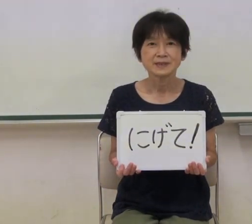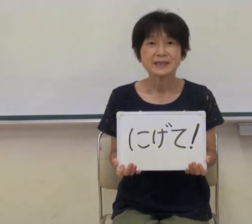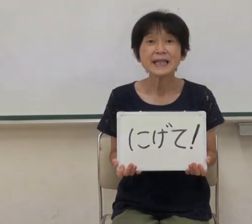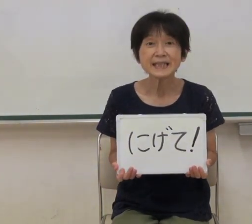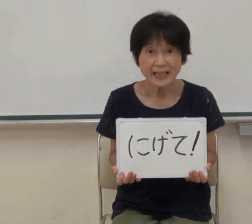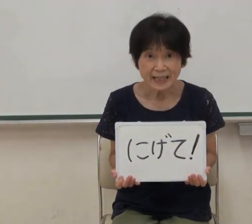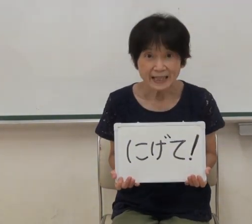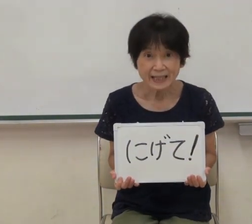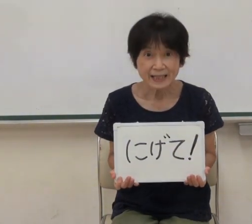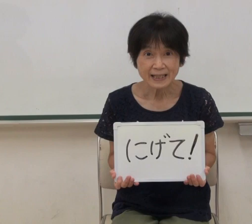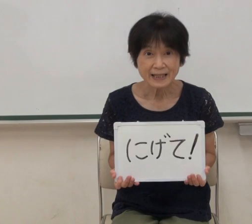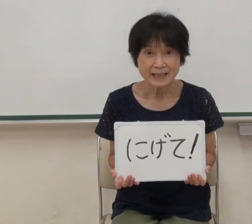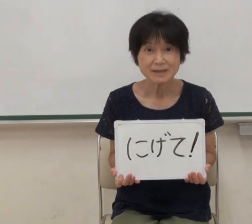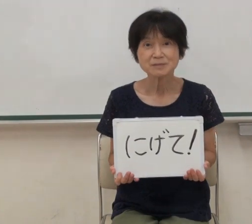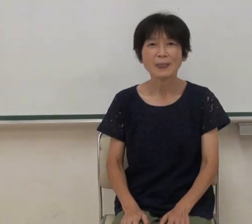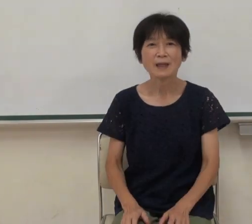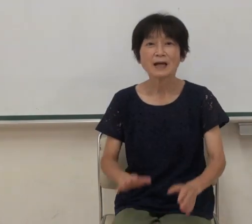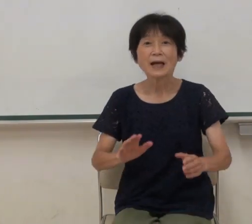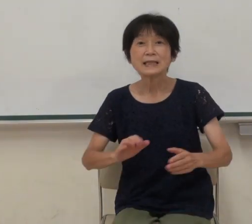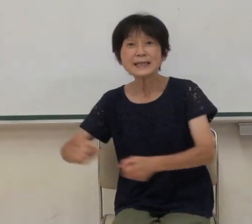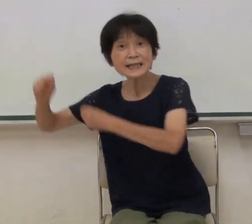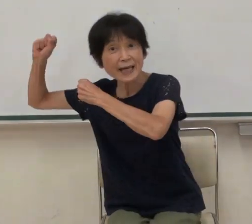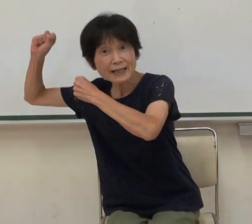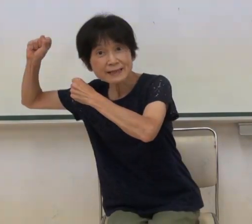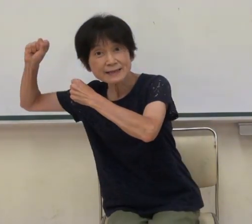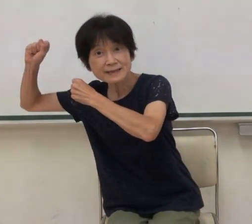逃げて。逃げて。